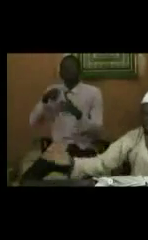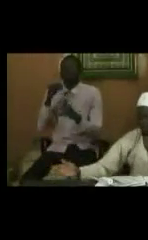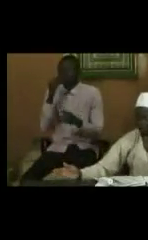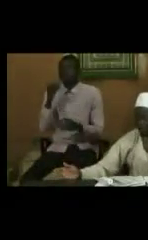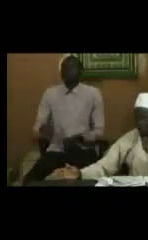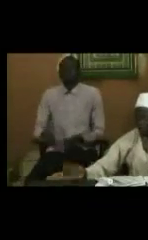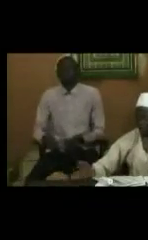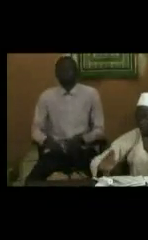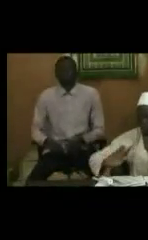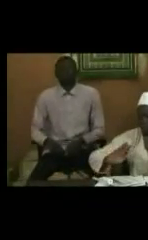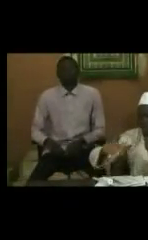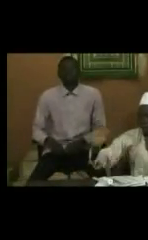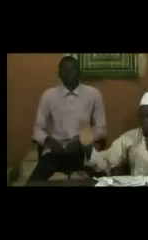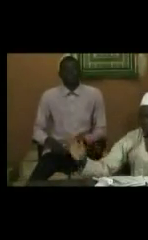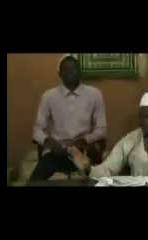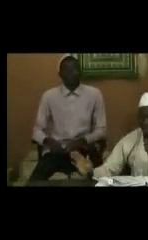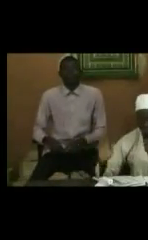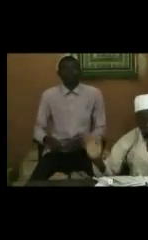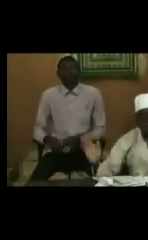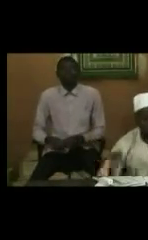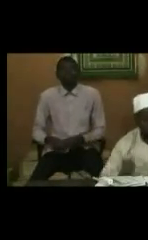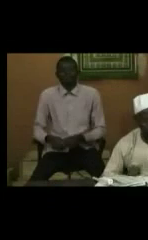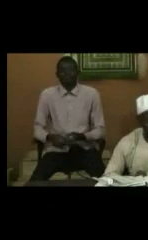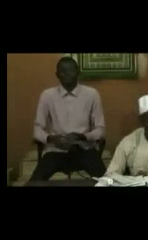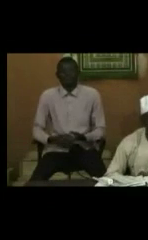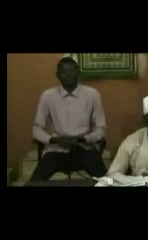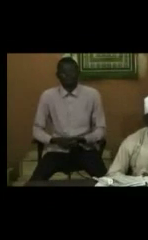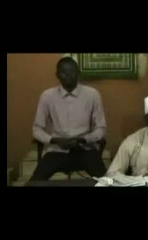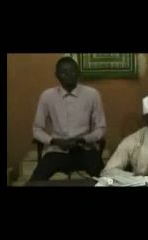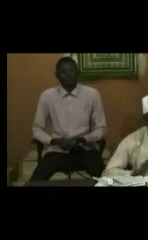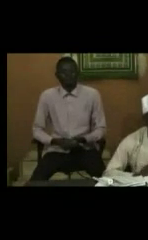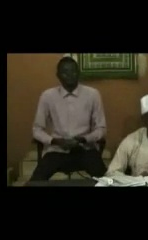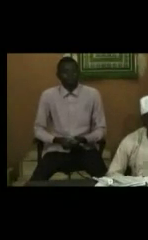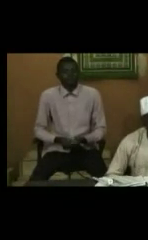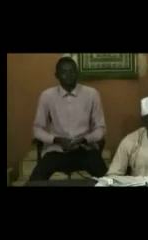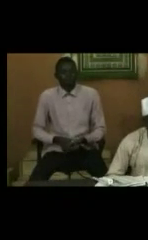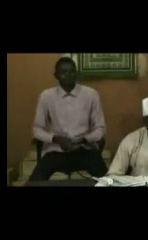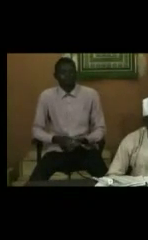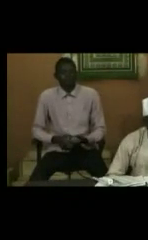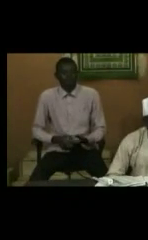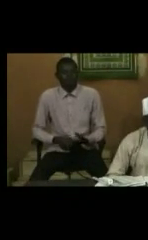khaybar to lo ngba ilu khaybar fun ilu khaybar